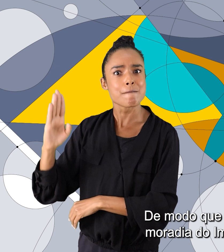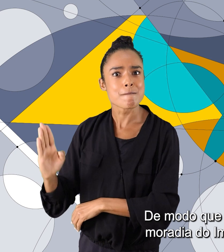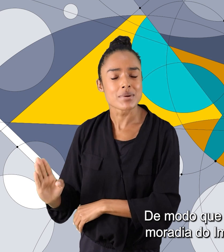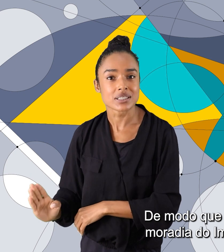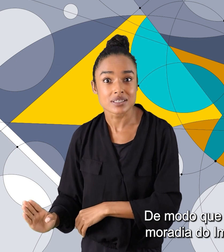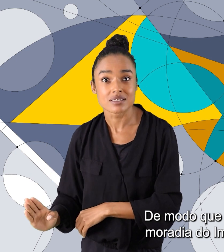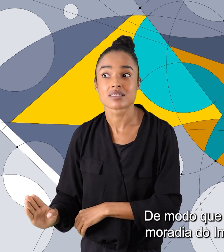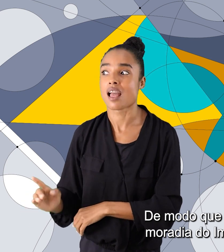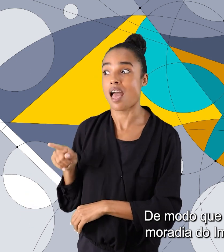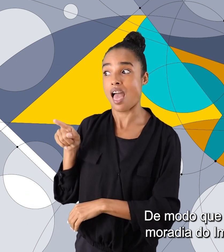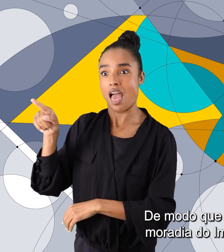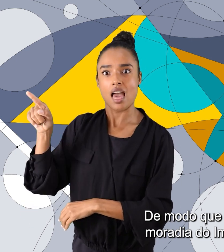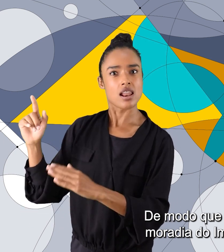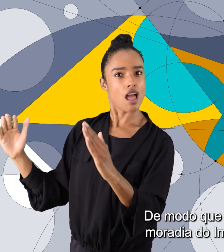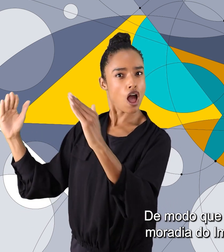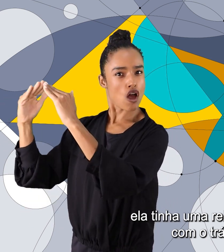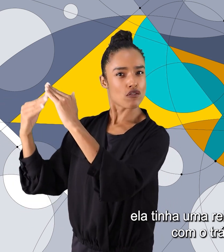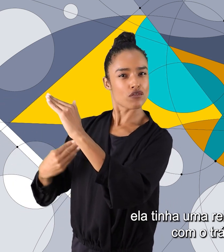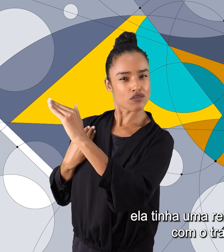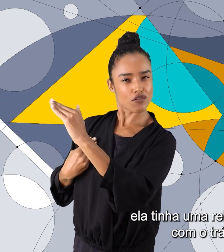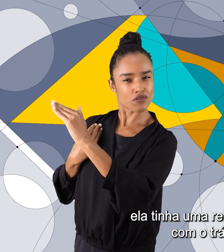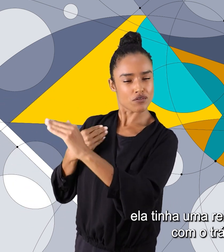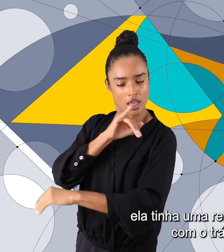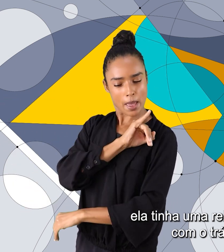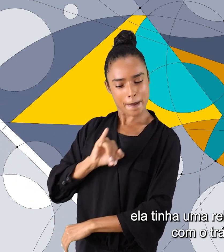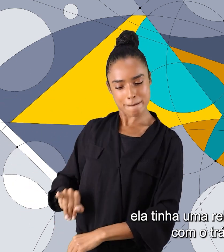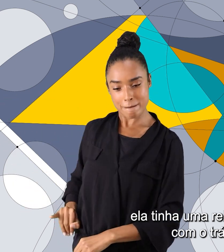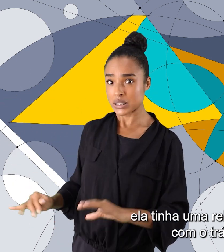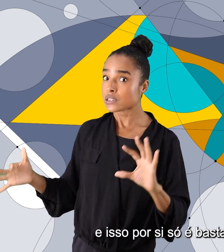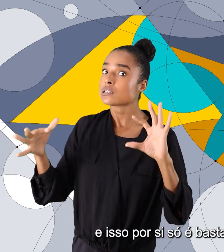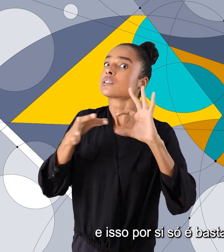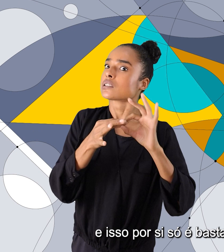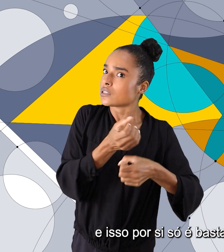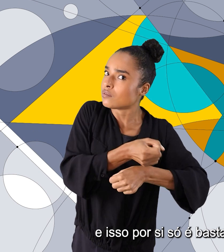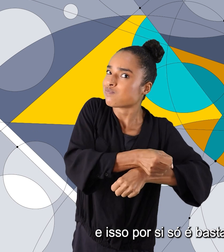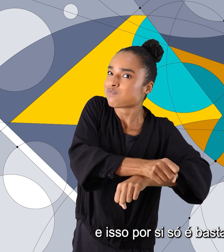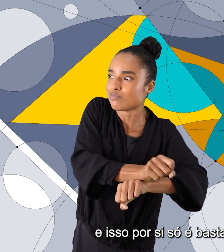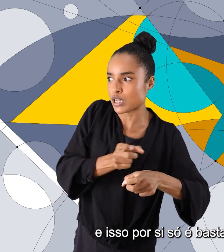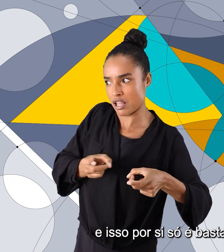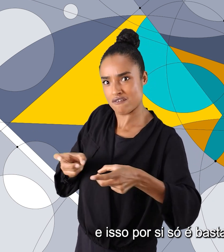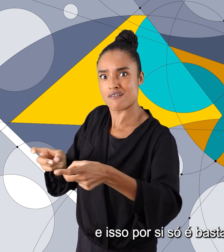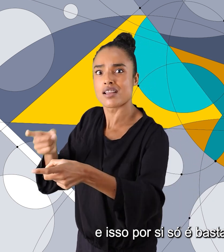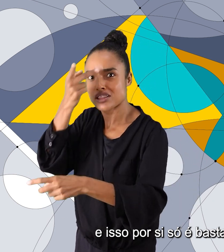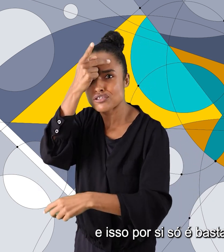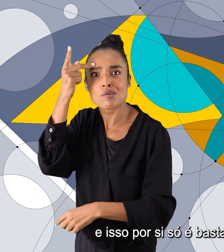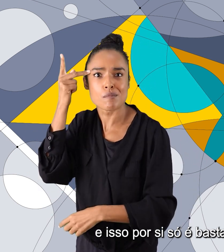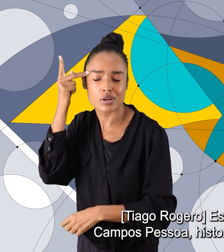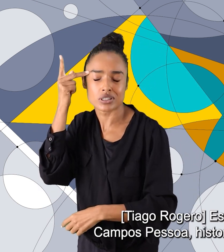a própria moradia do imperador ela tinha uma relação direta com o tráfico, isso por si só é bastante